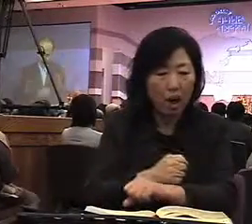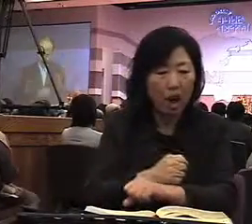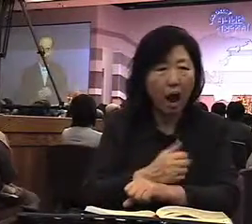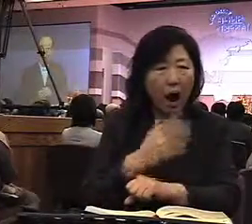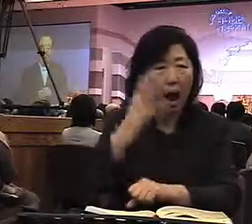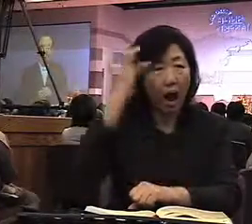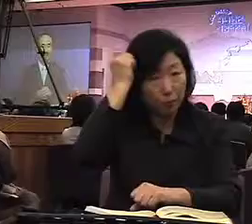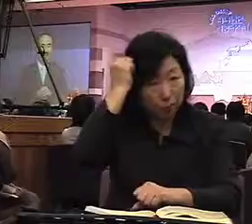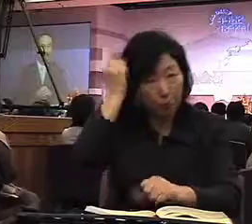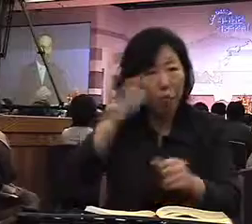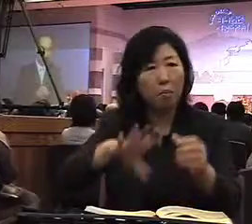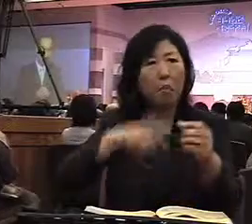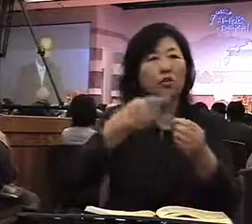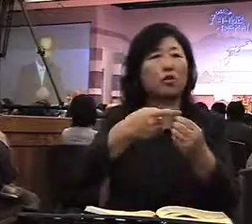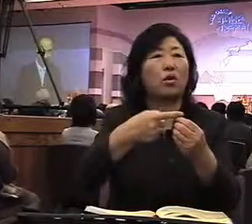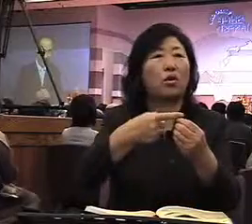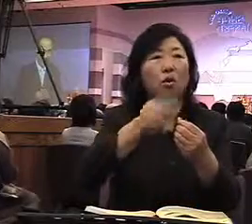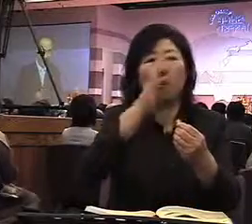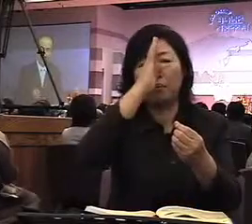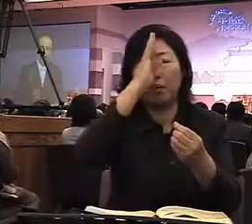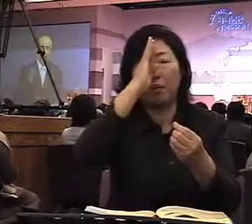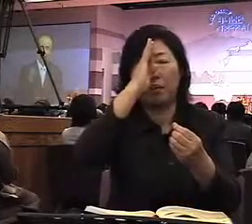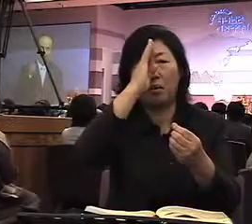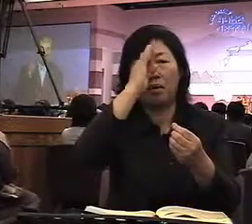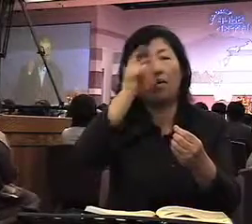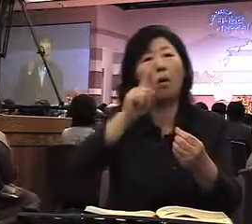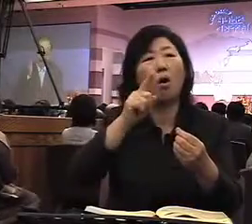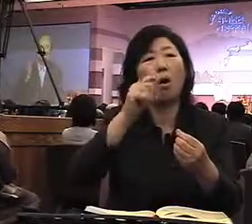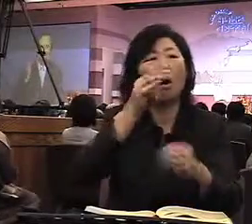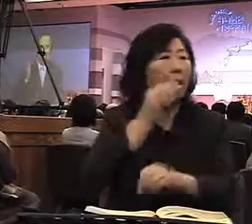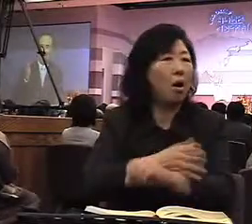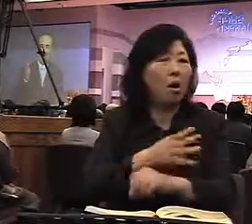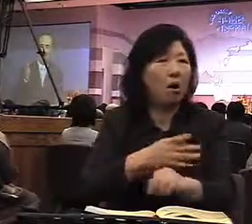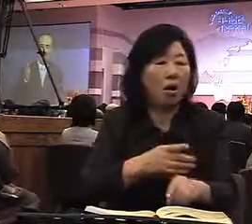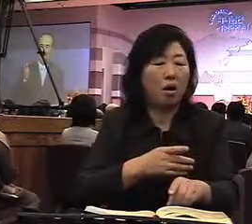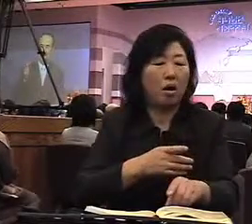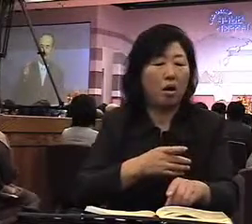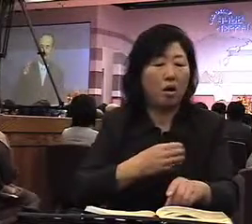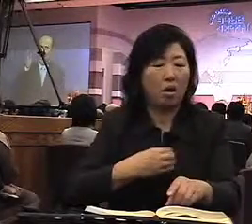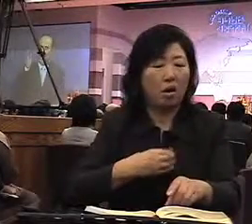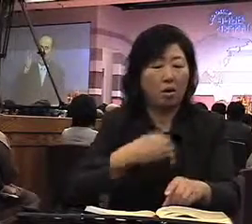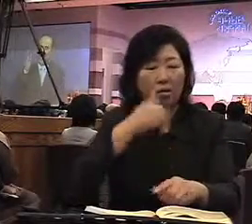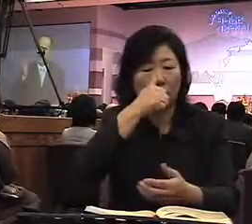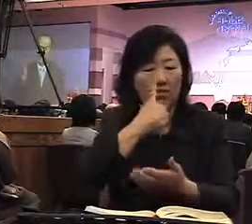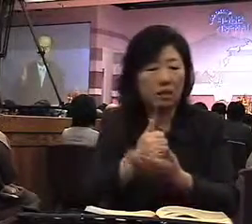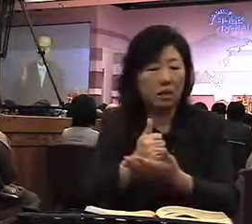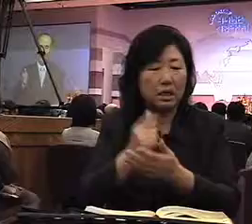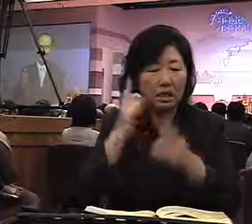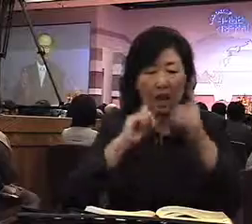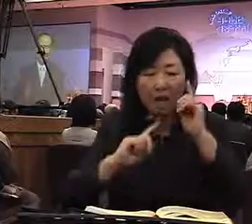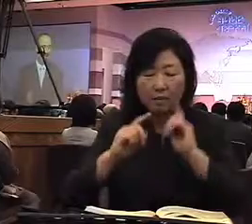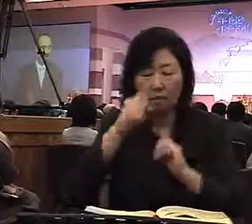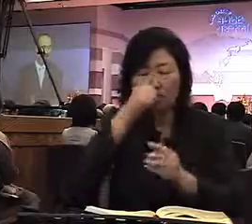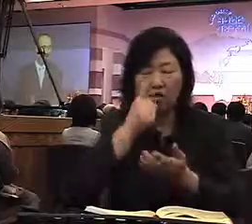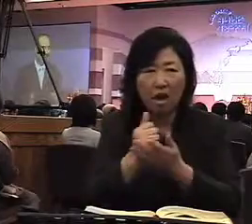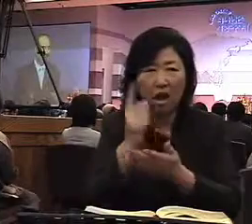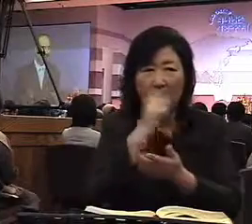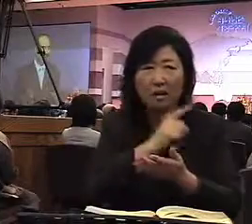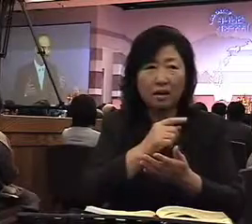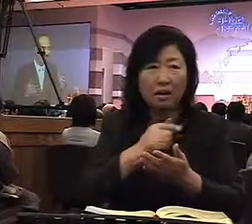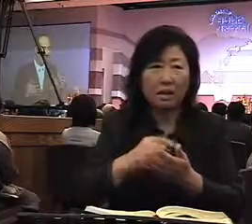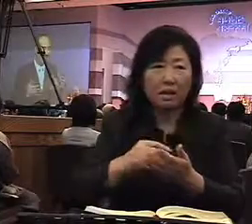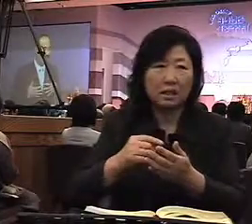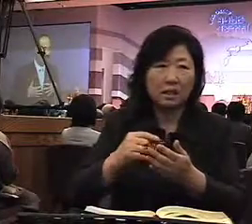암송을 해요. 여러분, 병들면 어떻게 하냐? 간단하죠? 그가 찔리면 나의 허물을 인하여, 그의 상함은 나의 죄악을 인하여, 그가